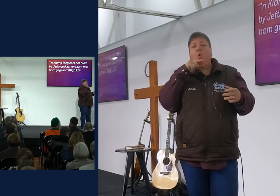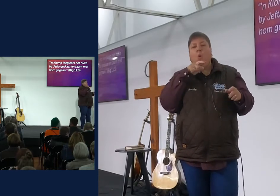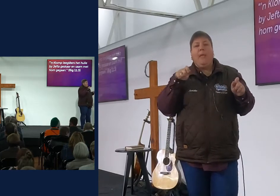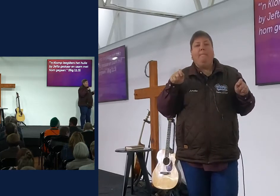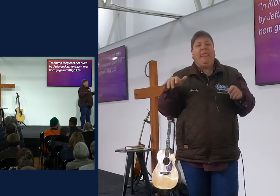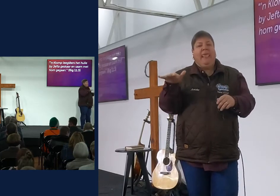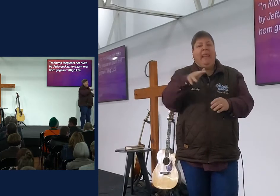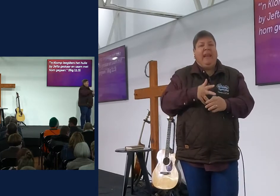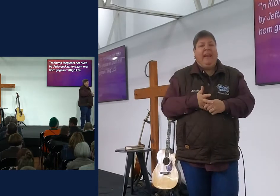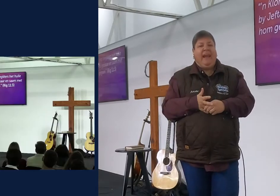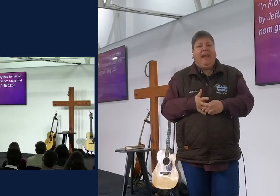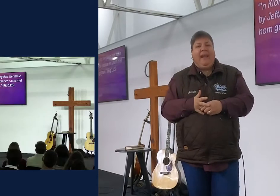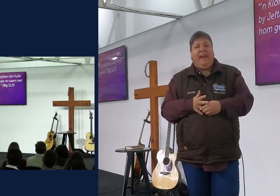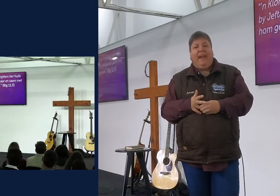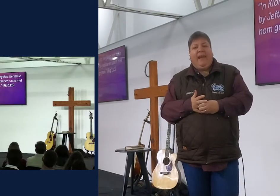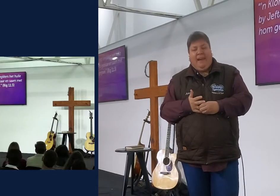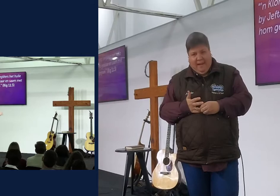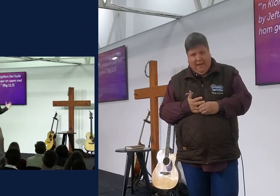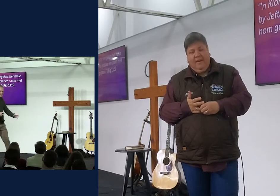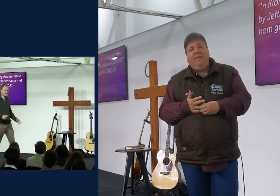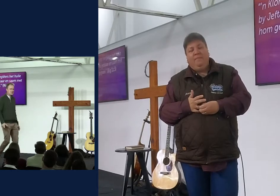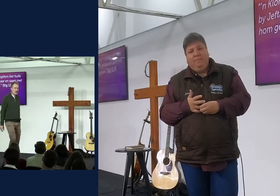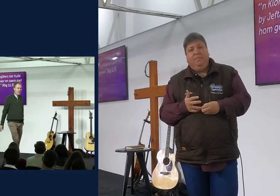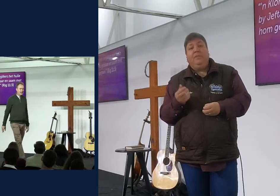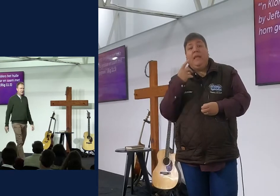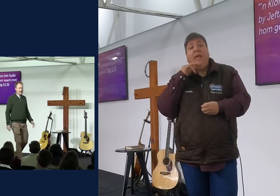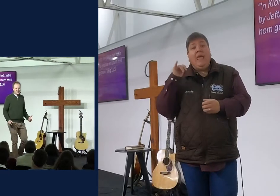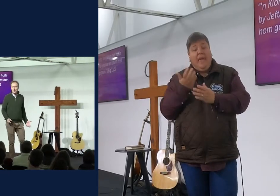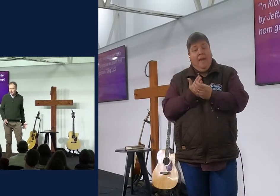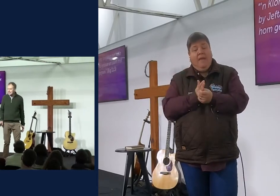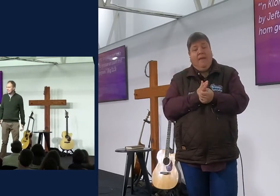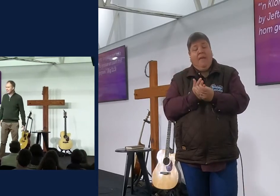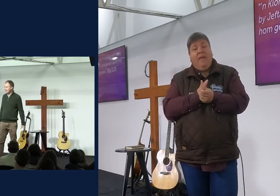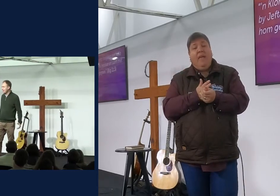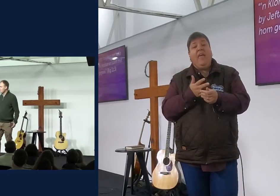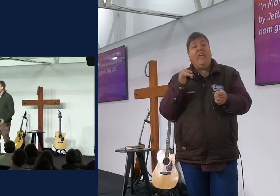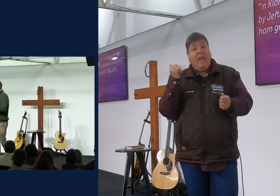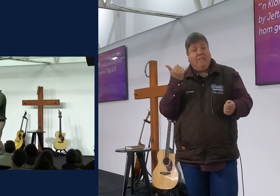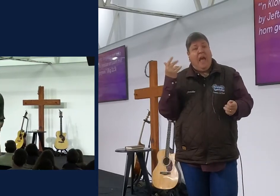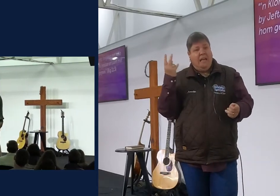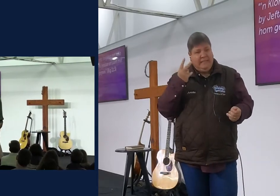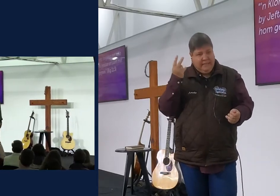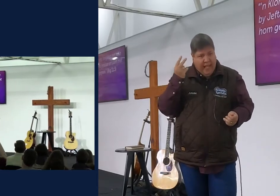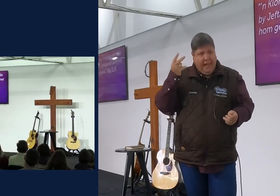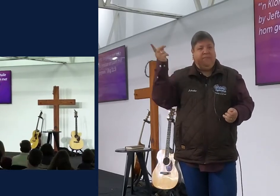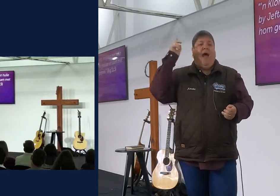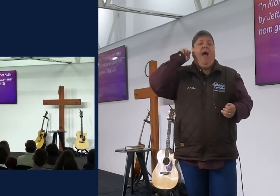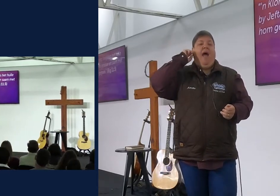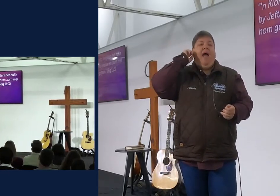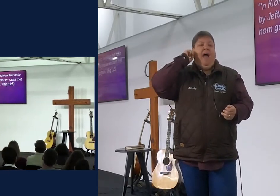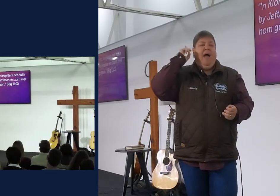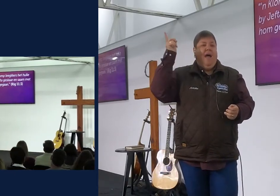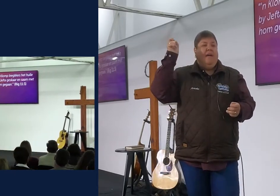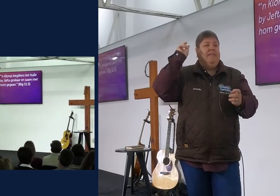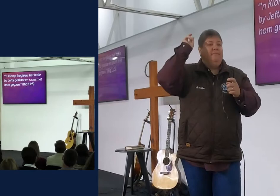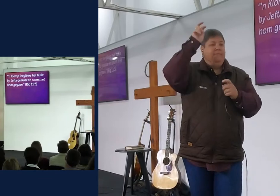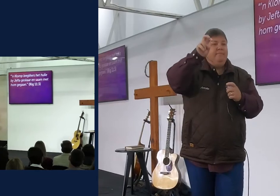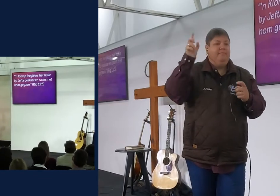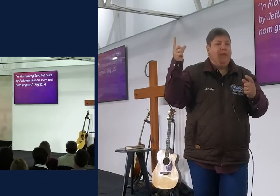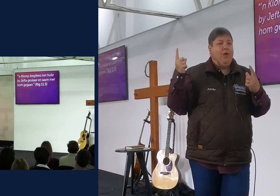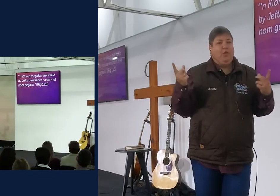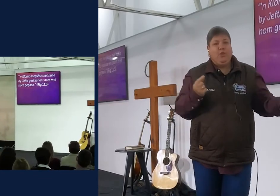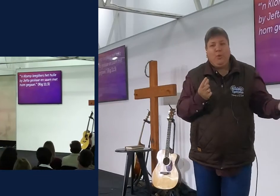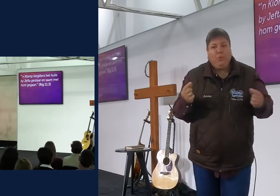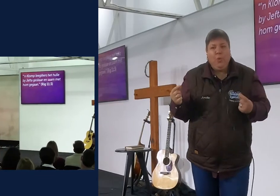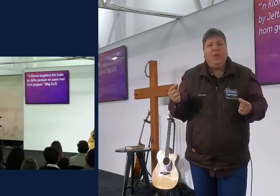ok, so, nie man, ons moet die tijd uitkoop, en hier sê, hy is precies so, ok, hy het nie op vakantie gegaan nie, maar hy kom nie waar hy weggejaag is, en hy sê, hoorie, iets moet ek doen, en hy